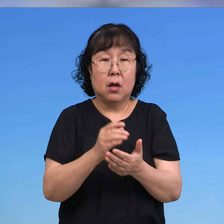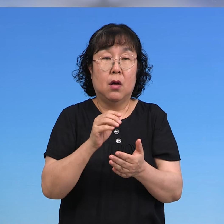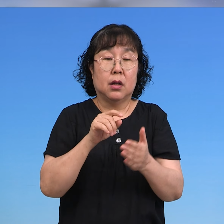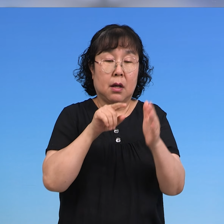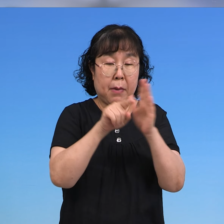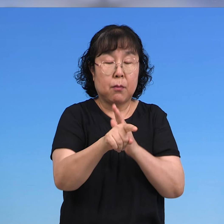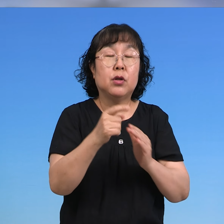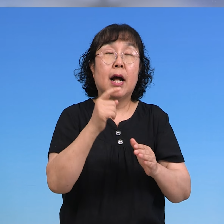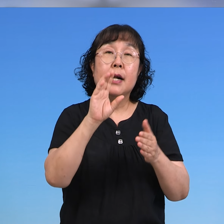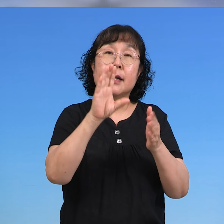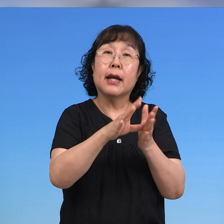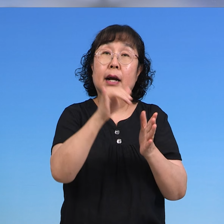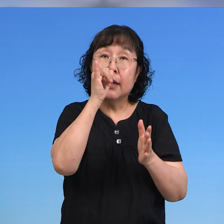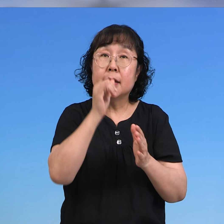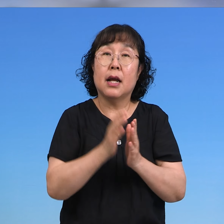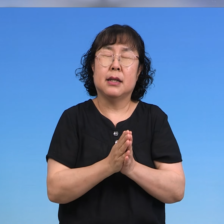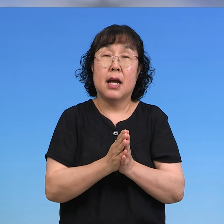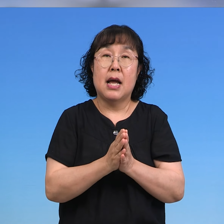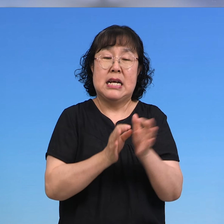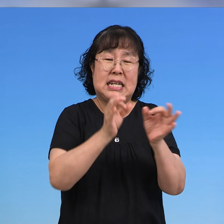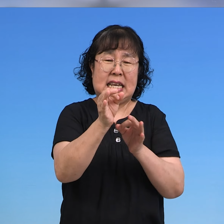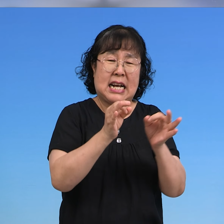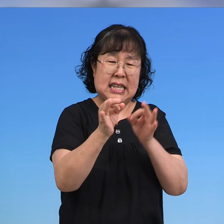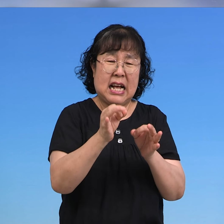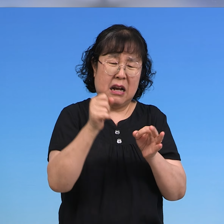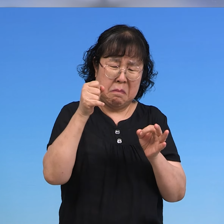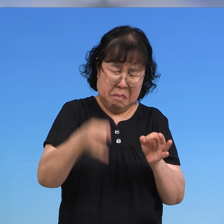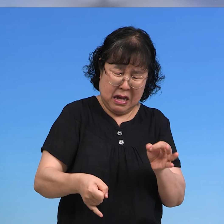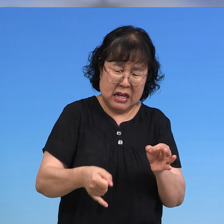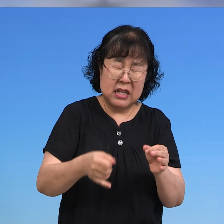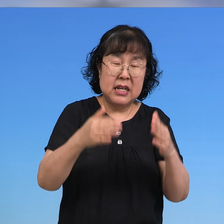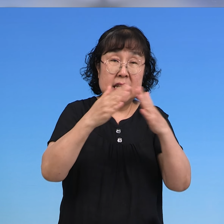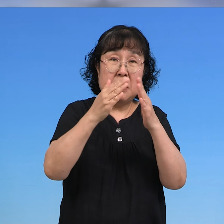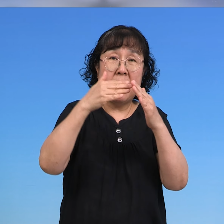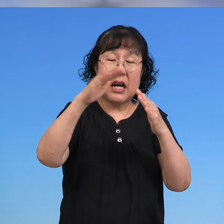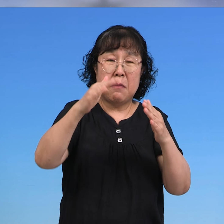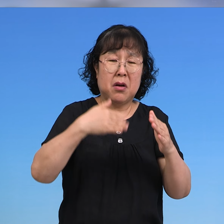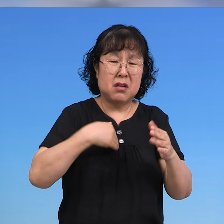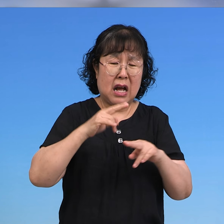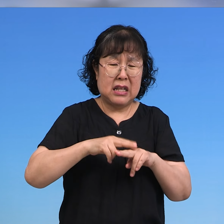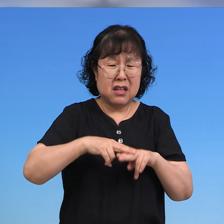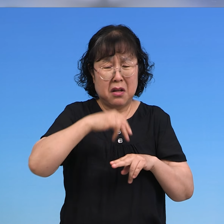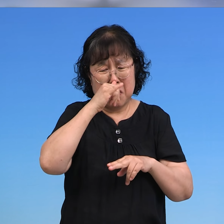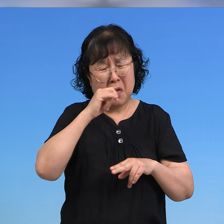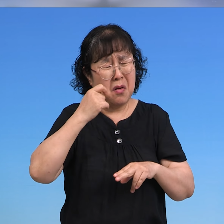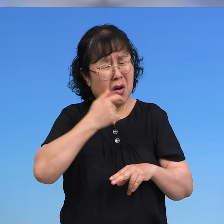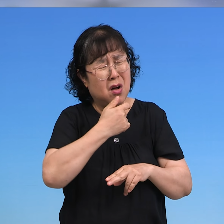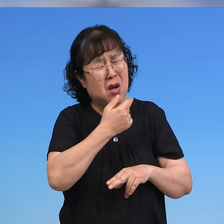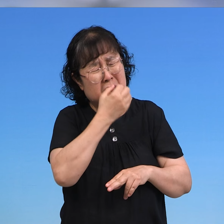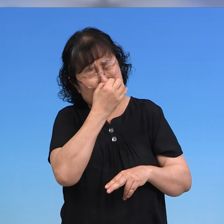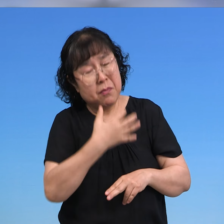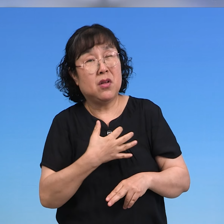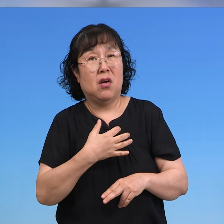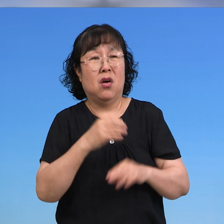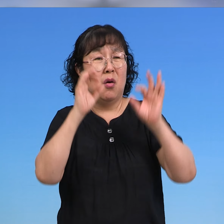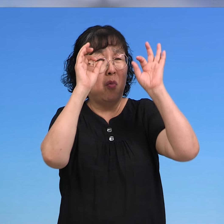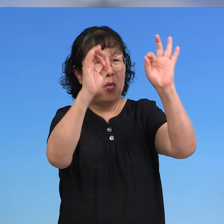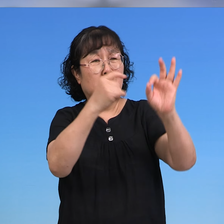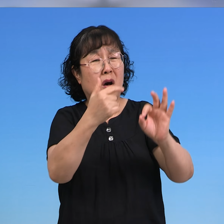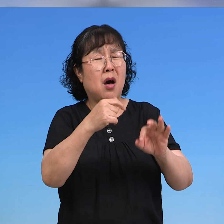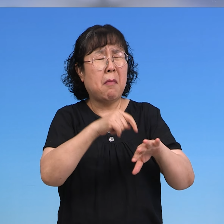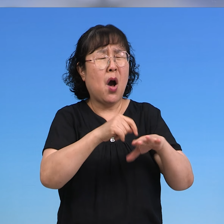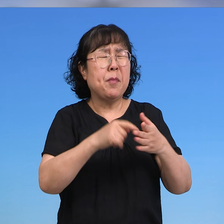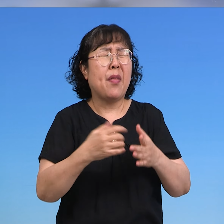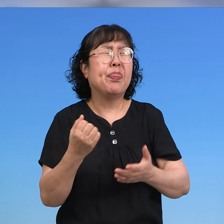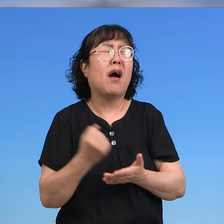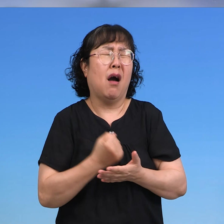그런데요 그렇게 장사 안 되는 집에 가면은 있기가 좀 힘들어요. 저도 너무 안 됐고요.